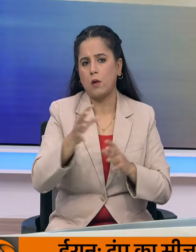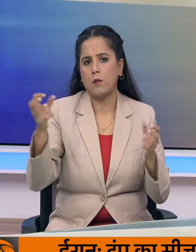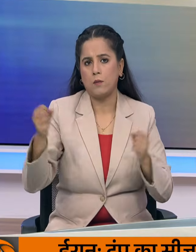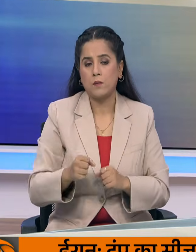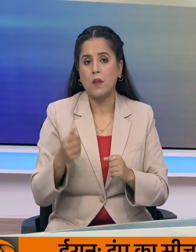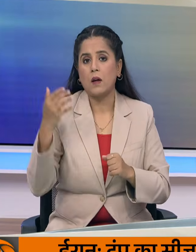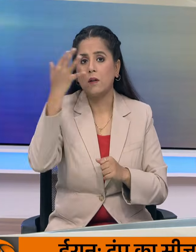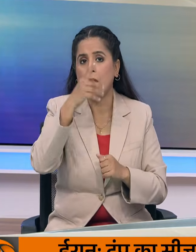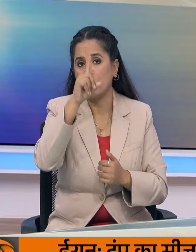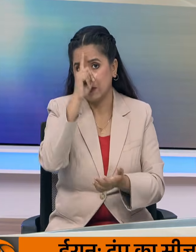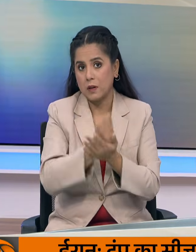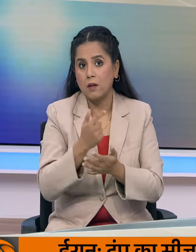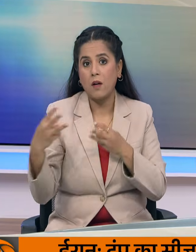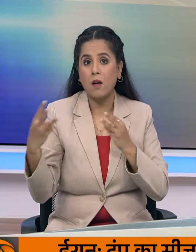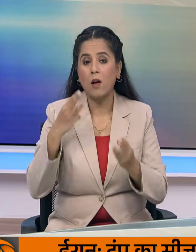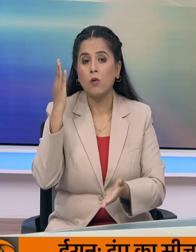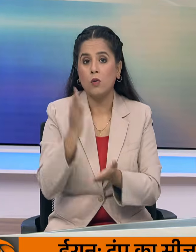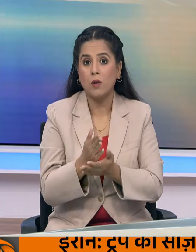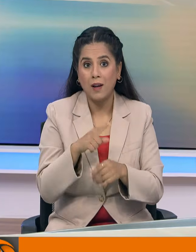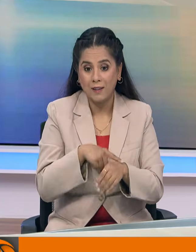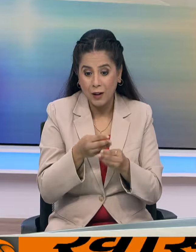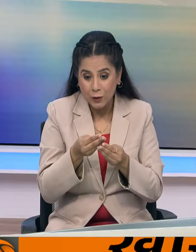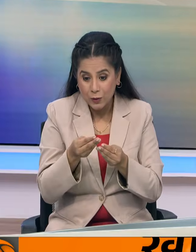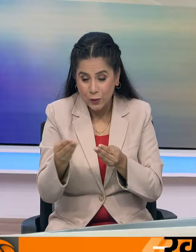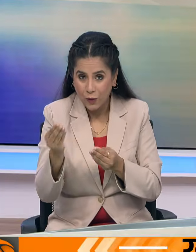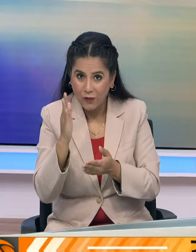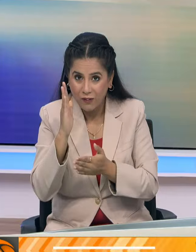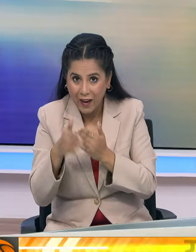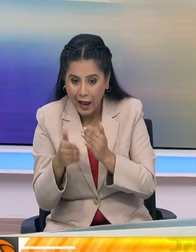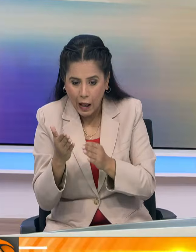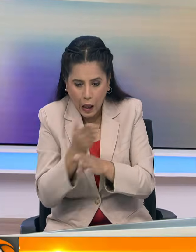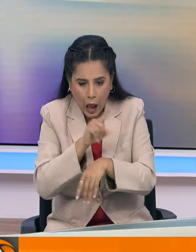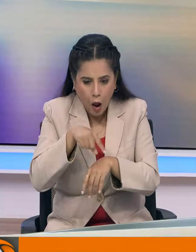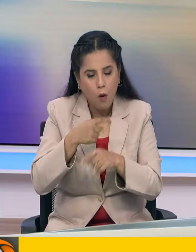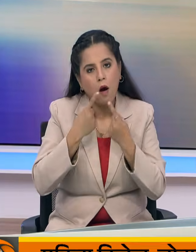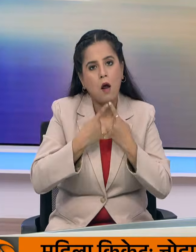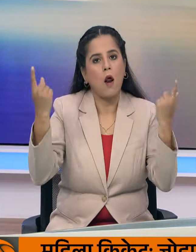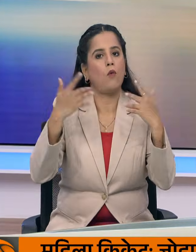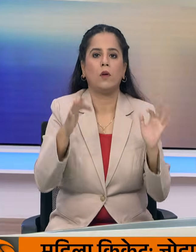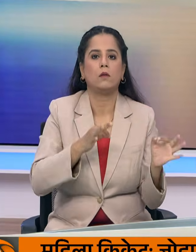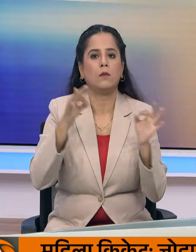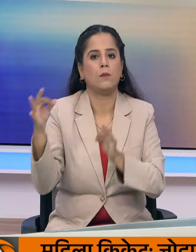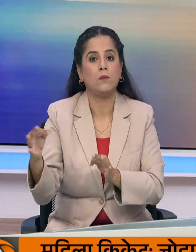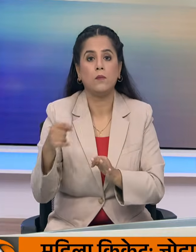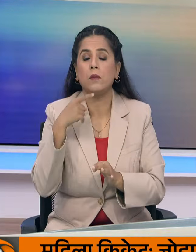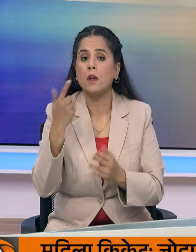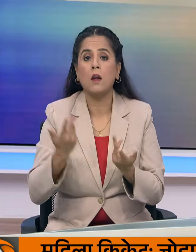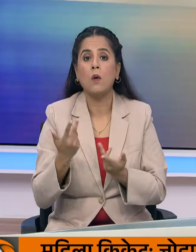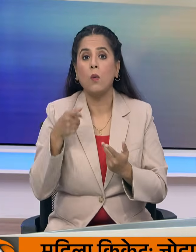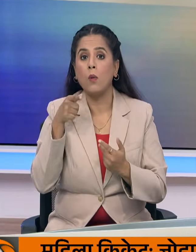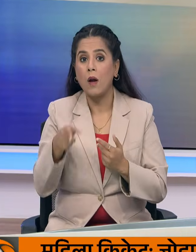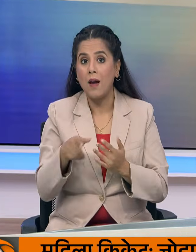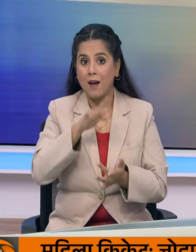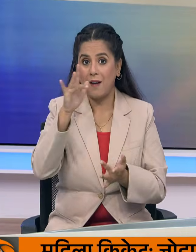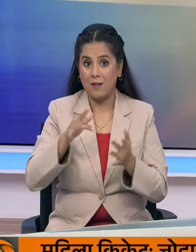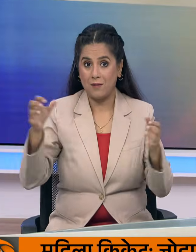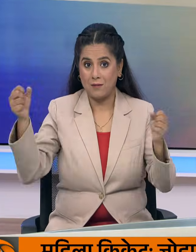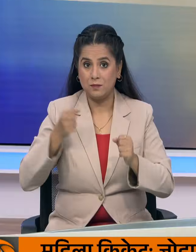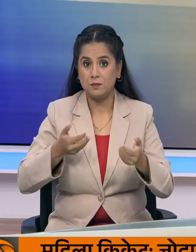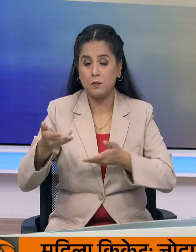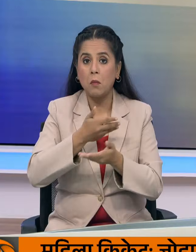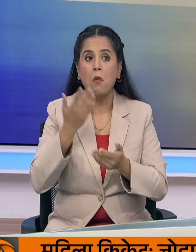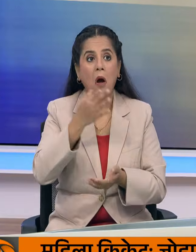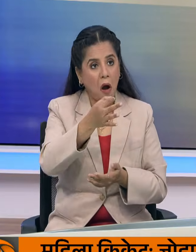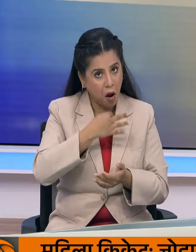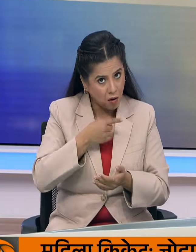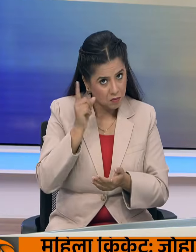ट्रंप ने यह फैसला युद्ध विराम की अवधि खत्म होने से कुछ घंटे पहले लिया। उन्होंने कहा कि यह कदम मध्यस्थ के अनुरोध पर उठाया गया